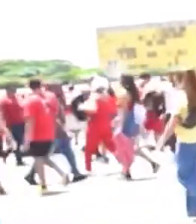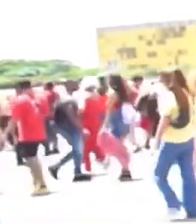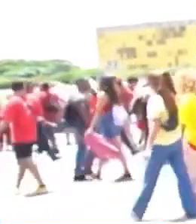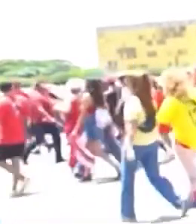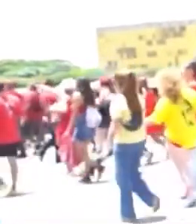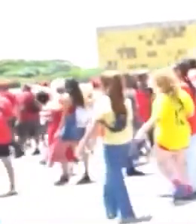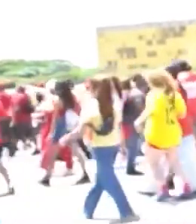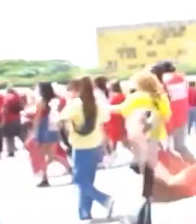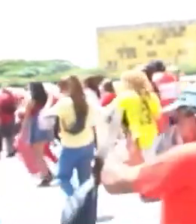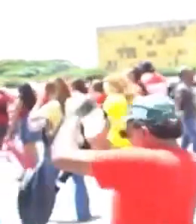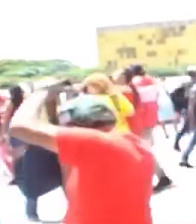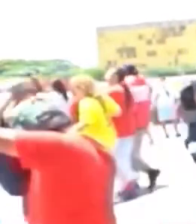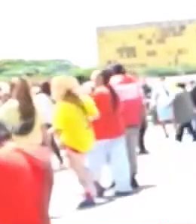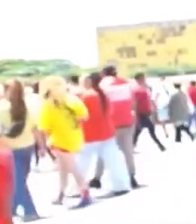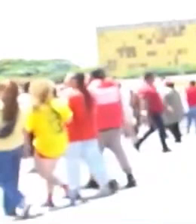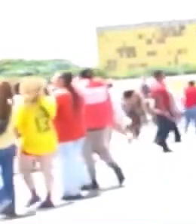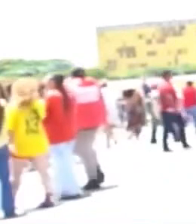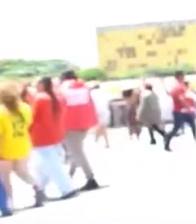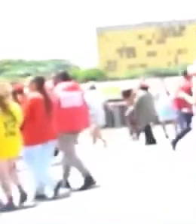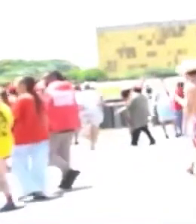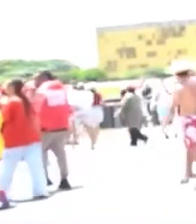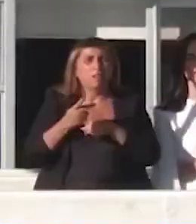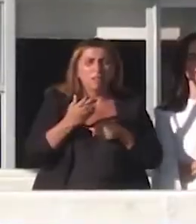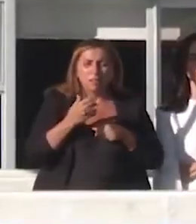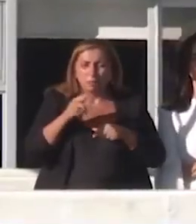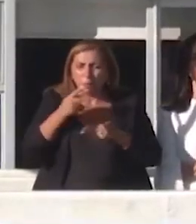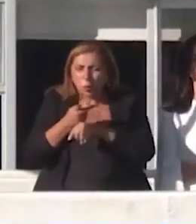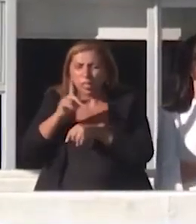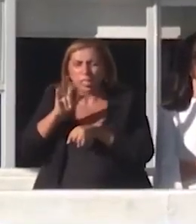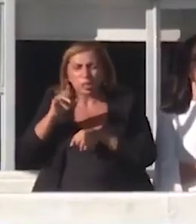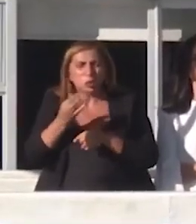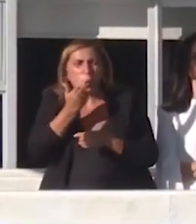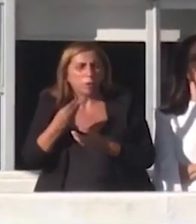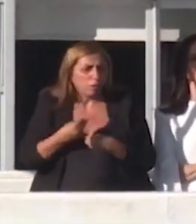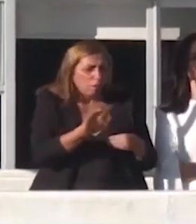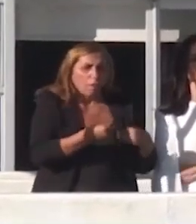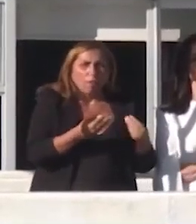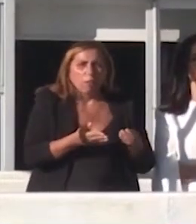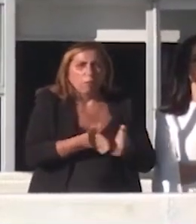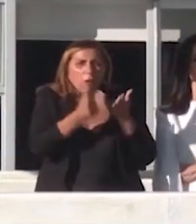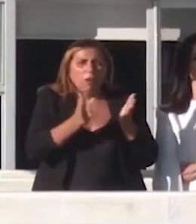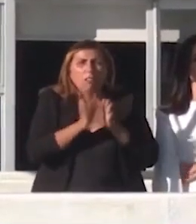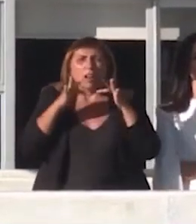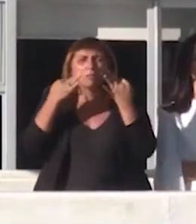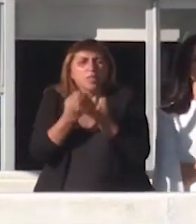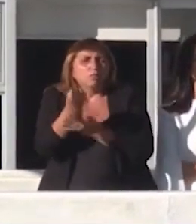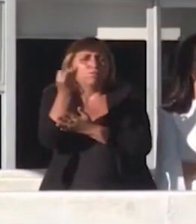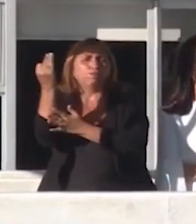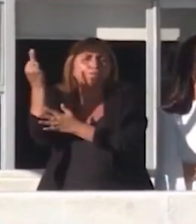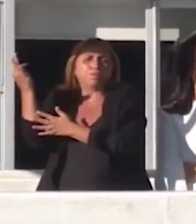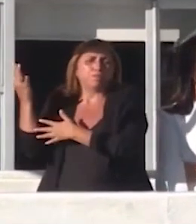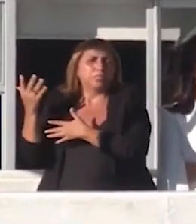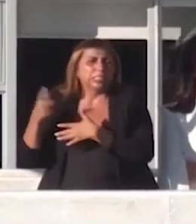melhora, do nosso ponto de vista, é 90%, 100%. Não tem menos, né? Em suas primeiras medidas como presidente, Lula empossou seus